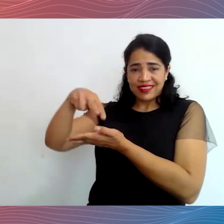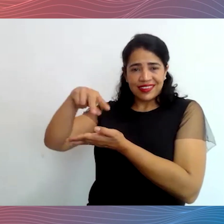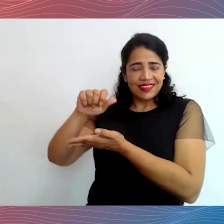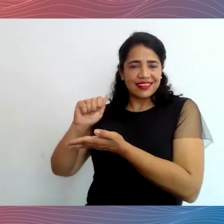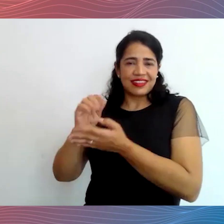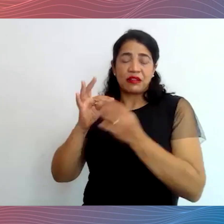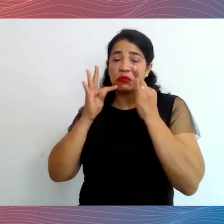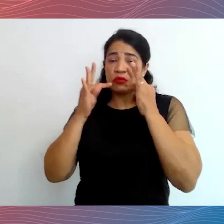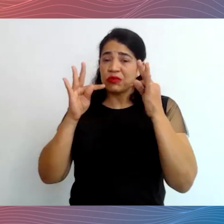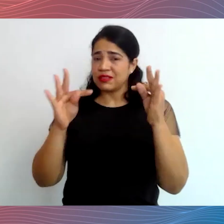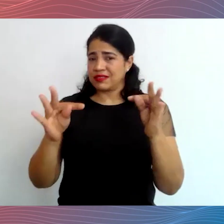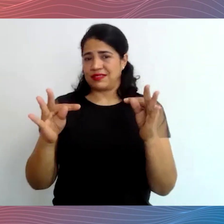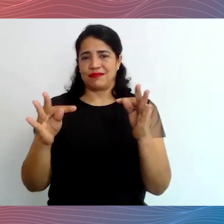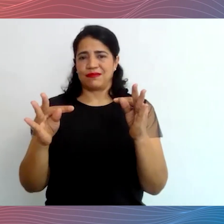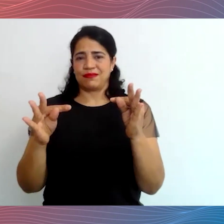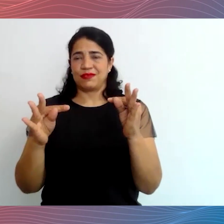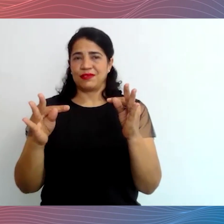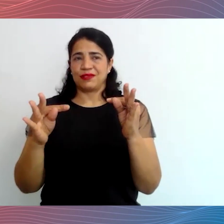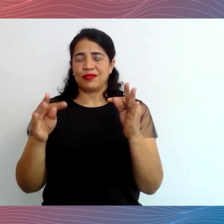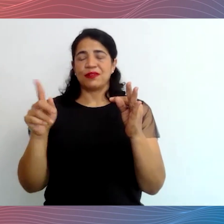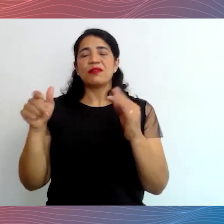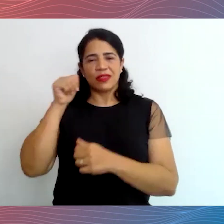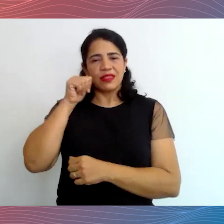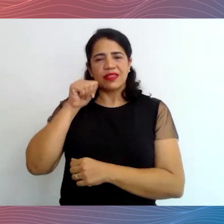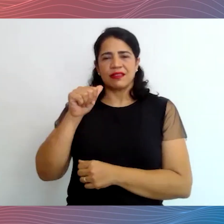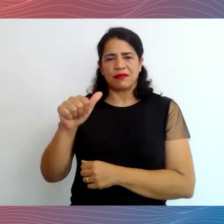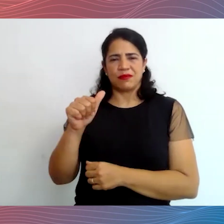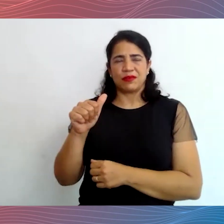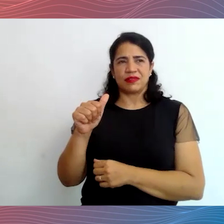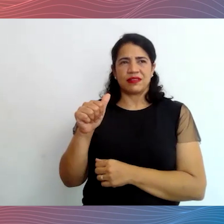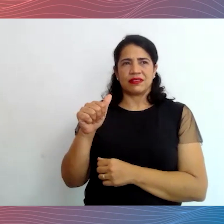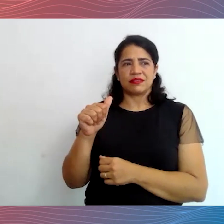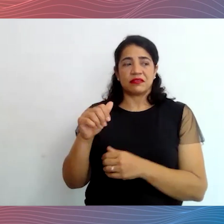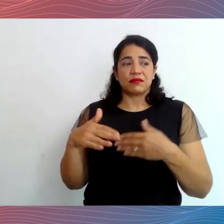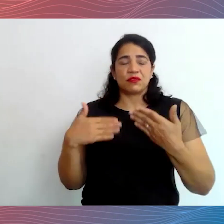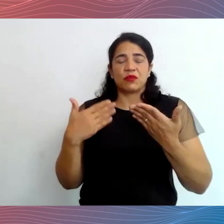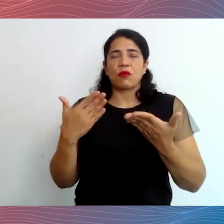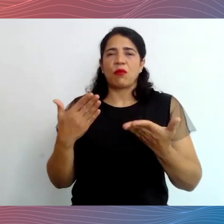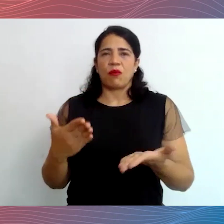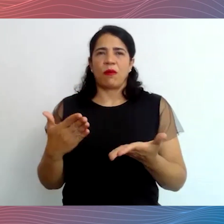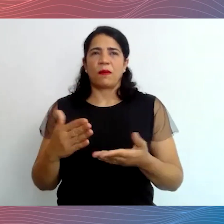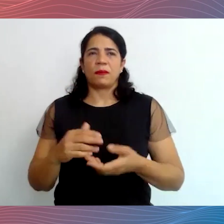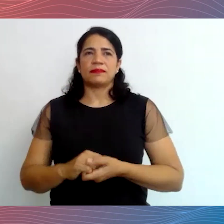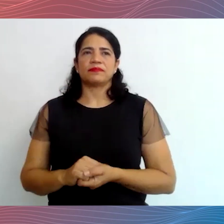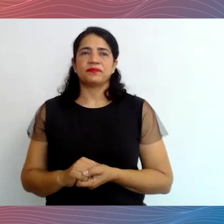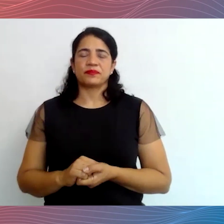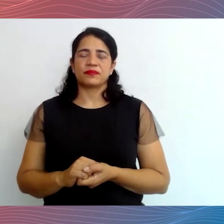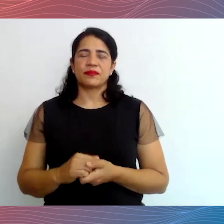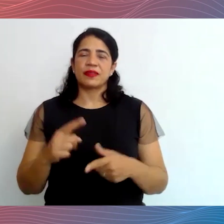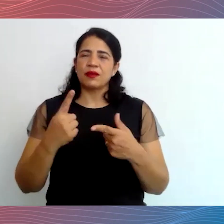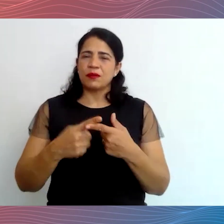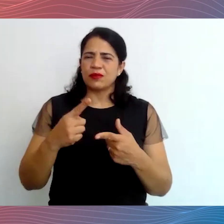ganharam, porque tudo veio da palavra lá na conferência internacional, quando